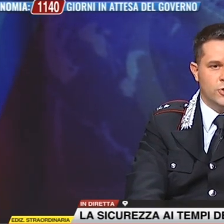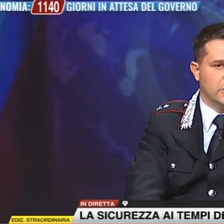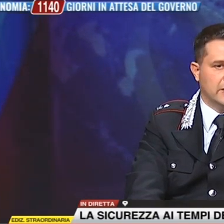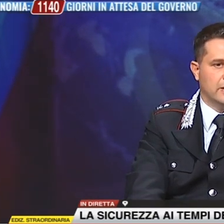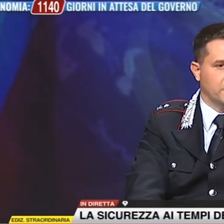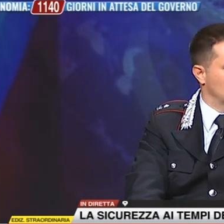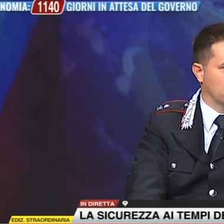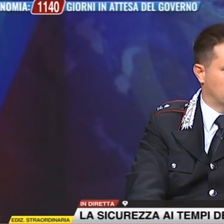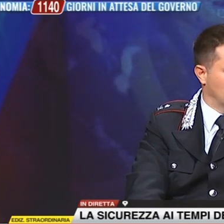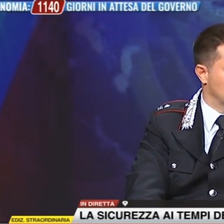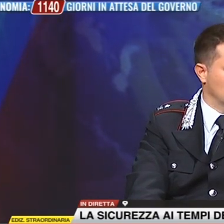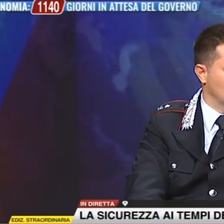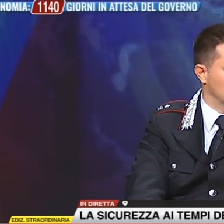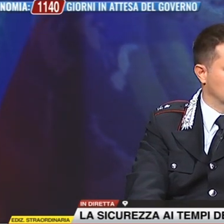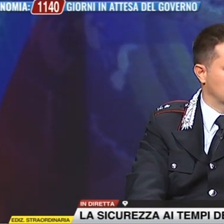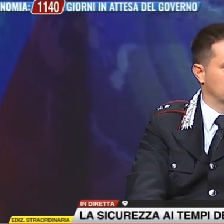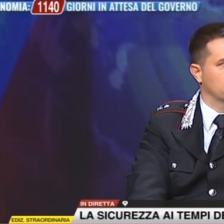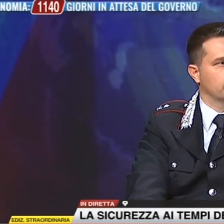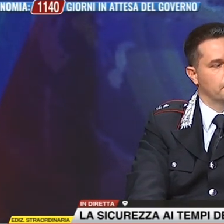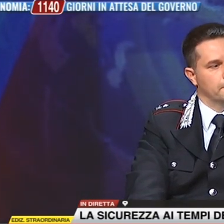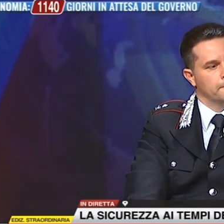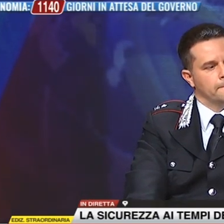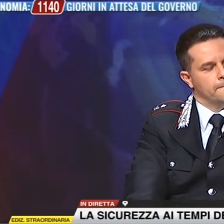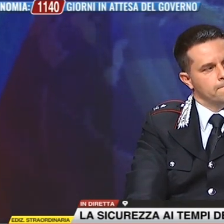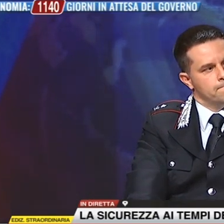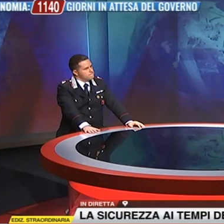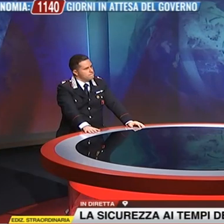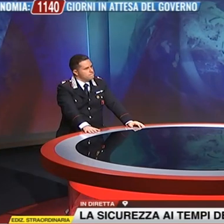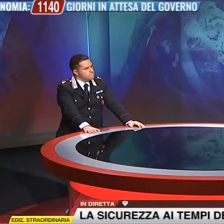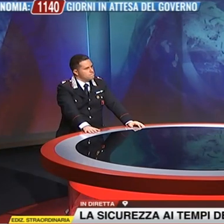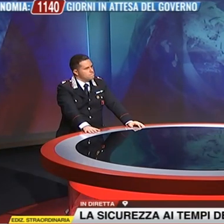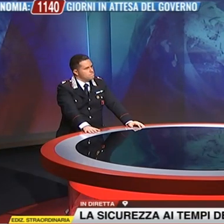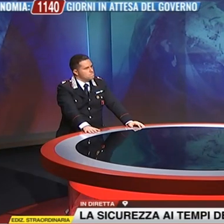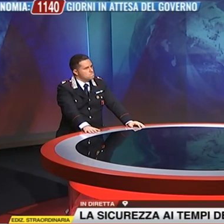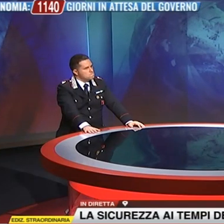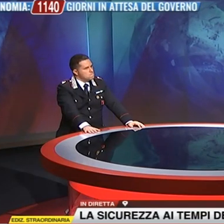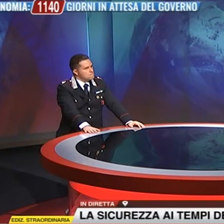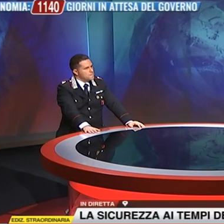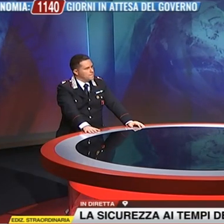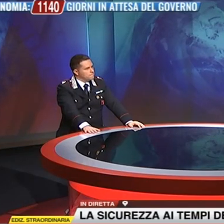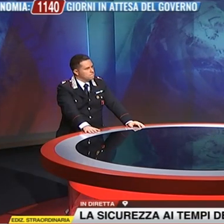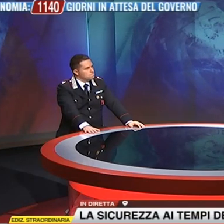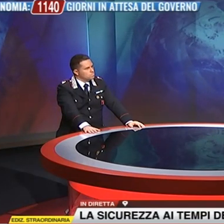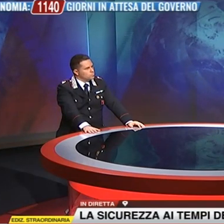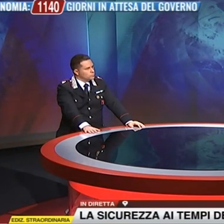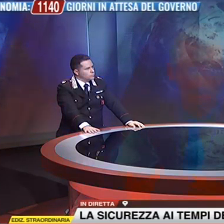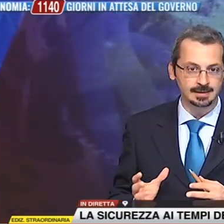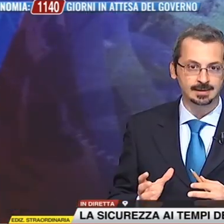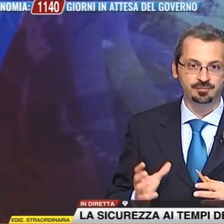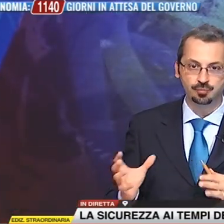soli avvicinati da persone che non sono conosciute. Ci diceva prima che avete assistito a un aumento